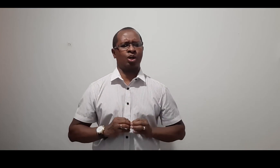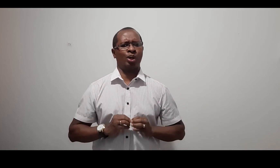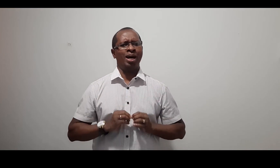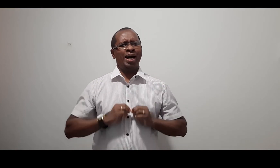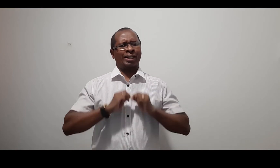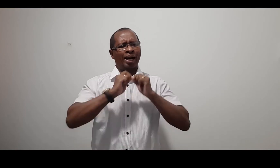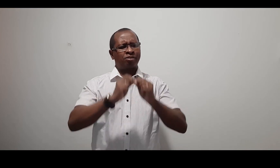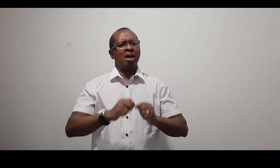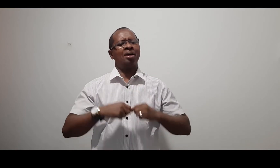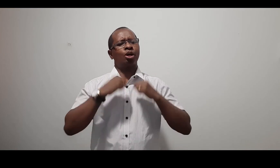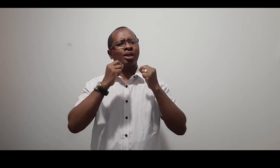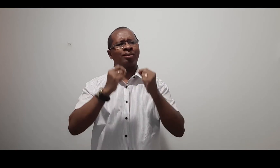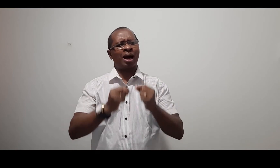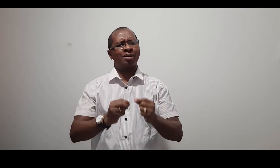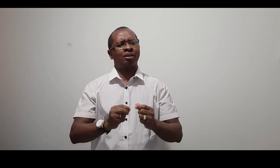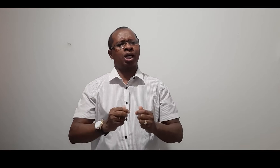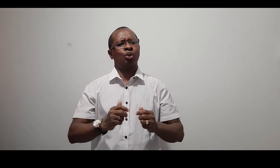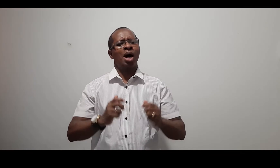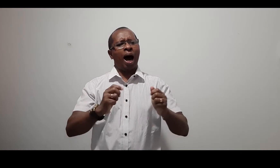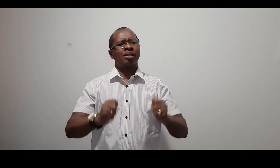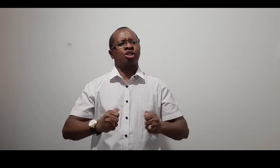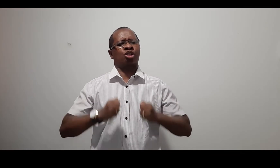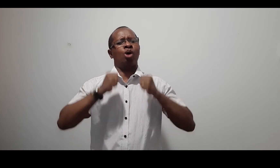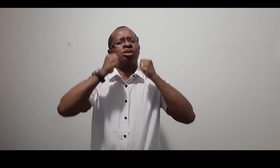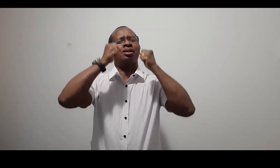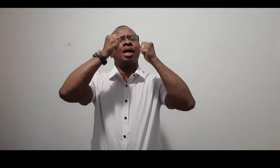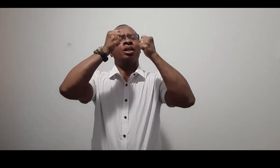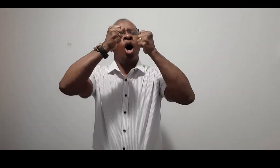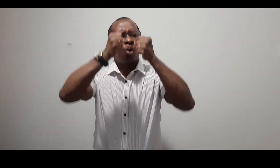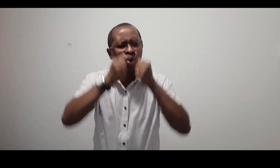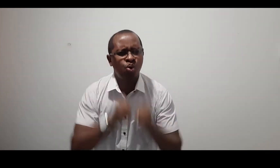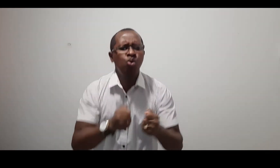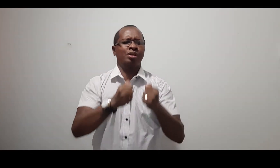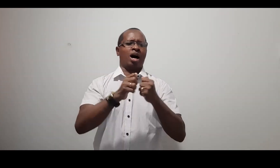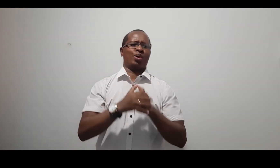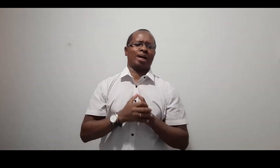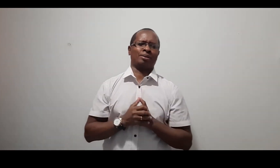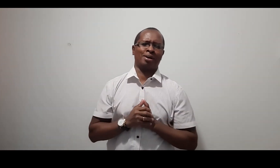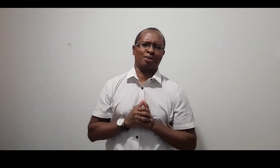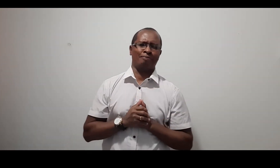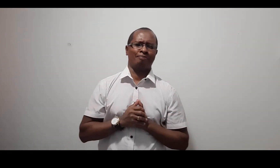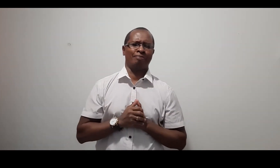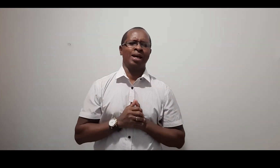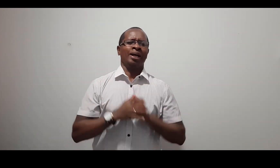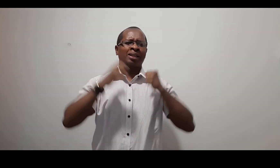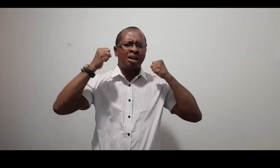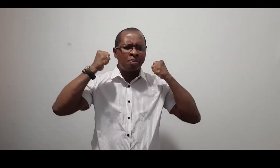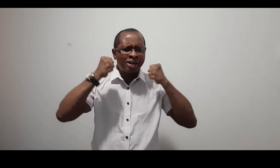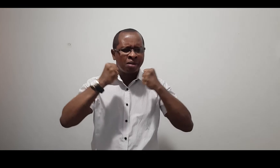hoe raha tia ianareo de tarina anteniko ary ny zaho sy ny ray dia konina ao anatinareo. Ka de andriamanitra amy